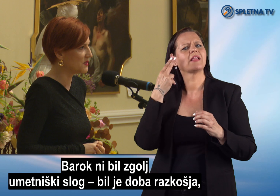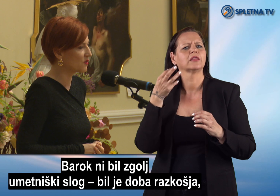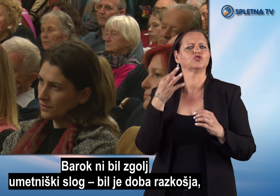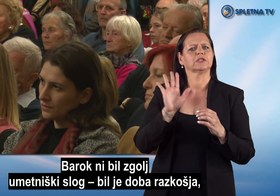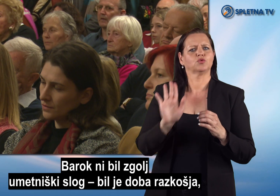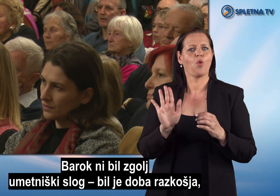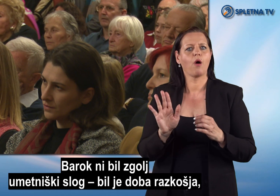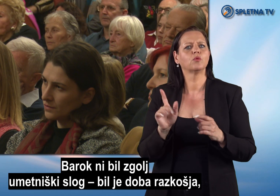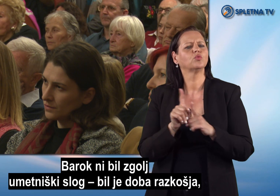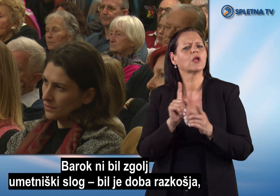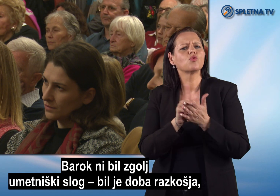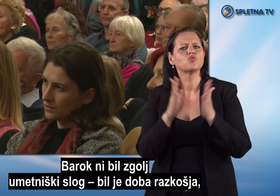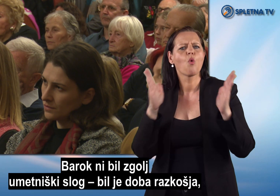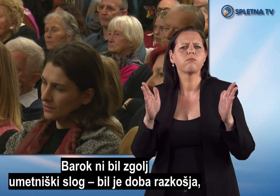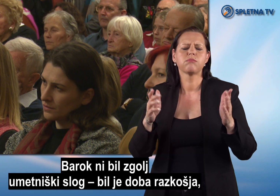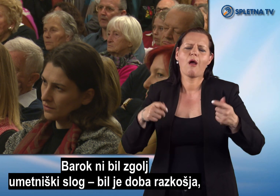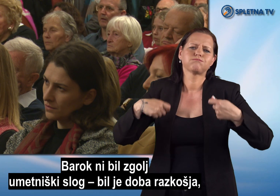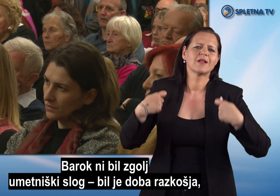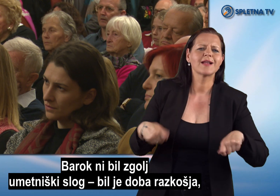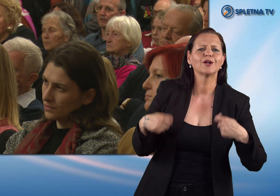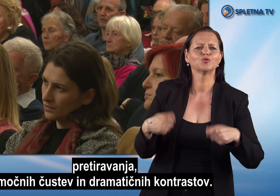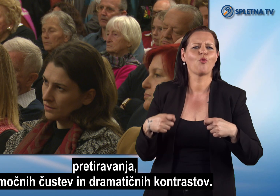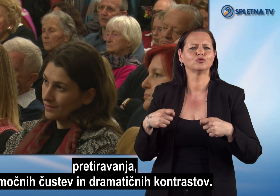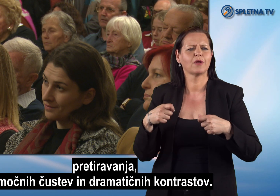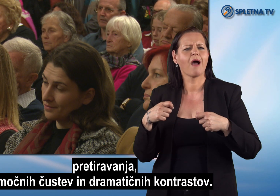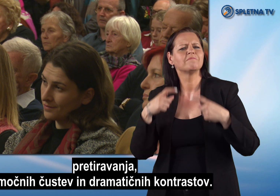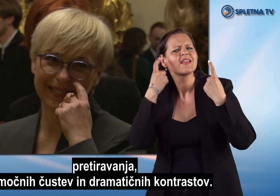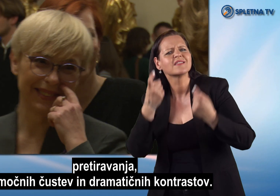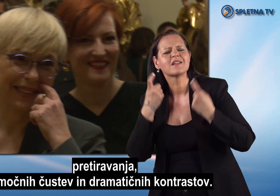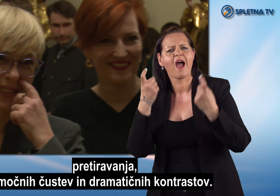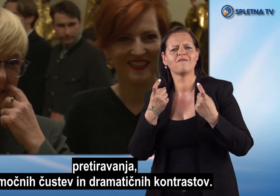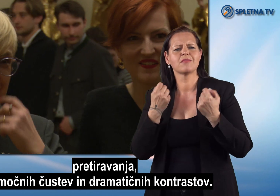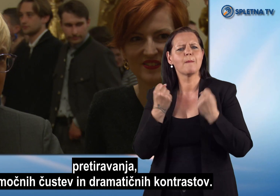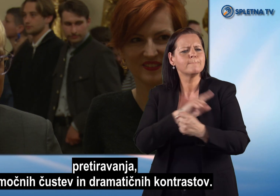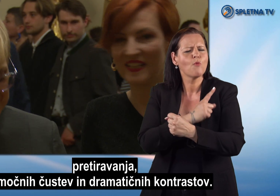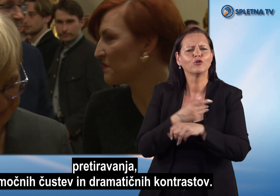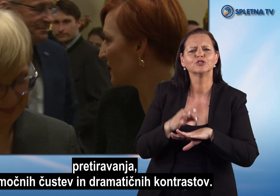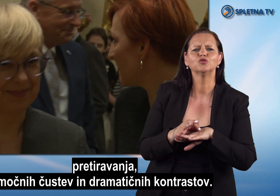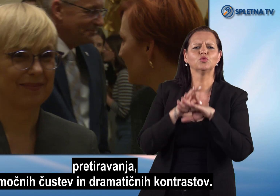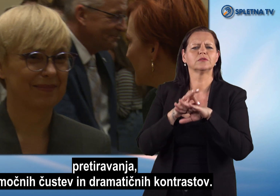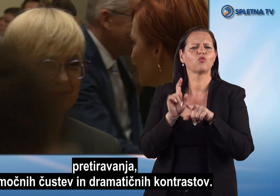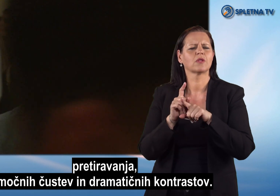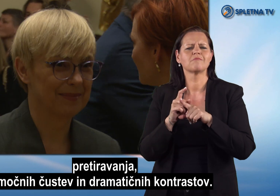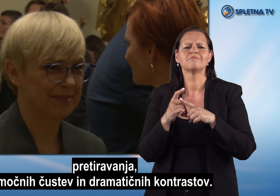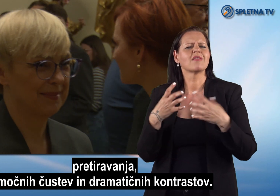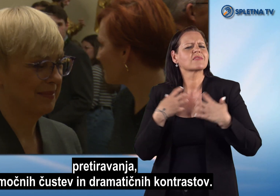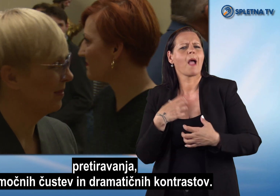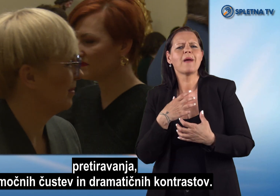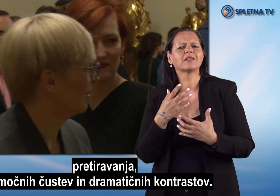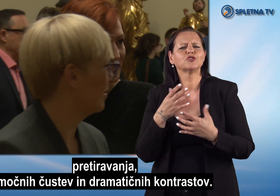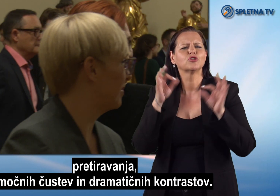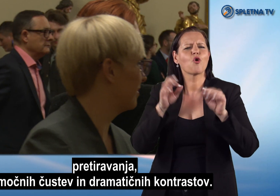zgolj umetniški slog, bil je doba razkošja, pretiravanja, močnih čustev in